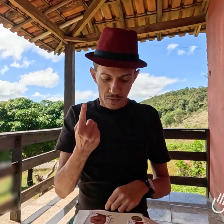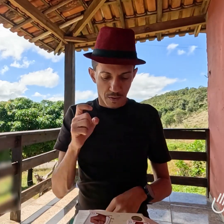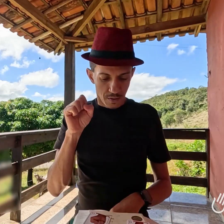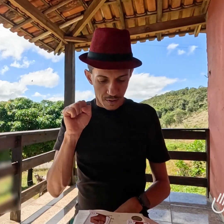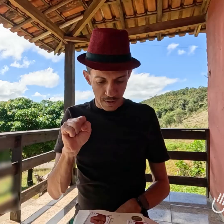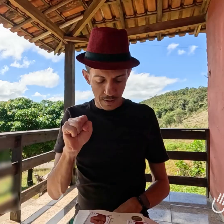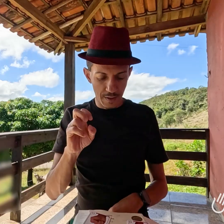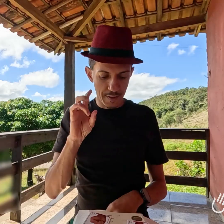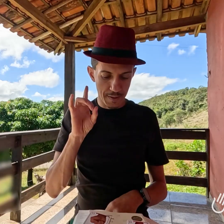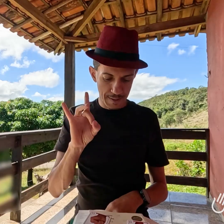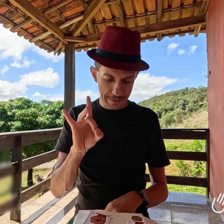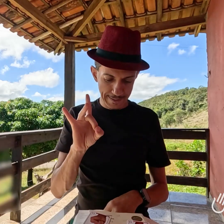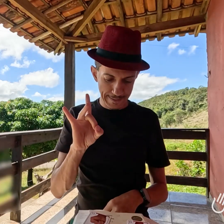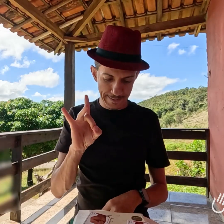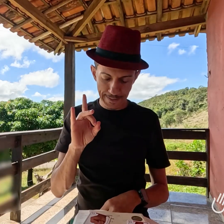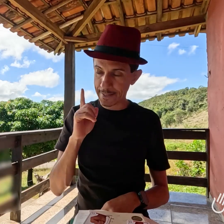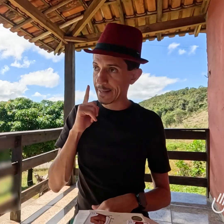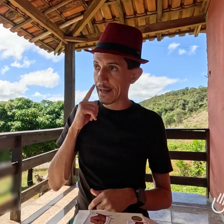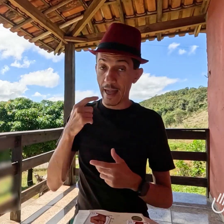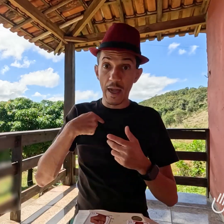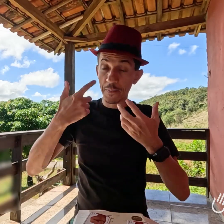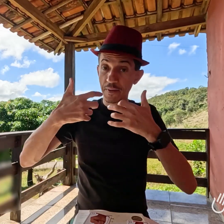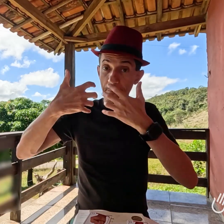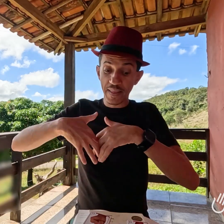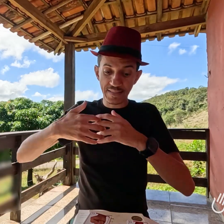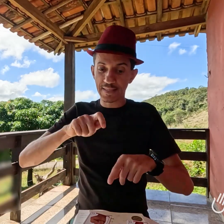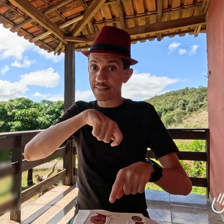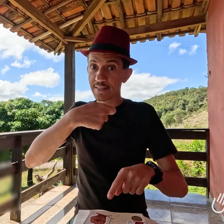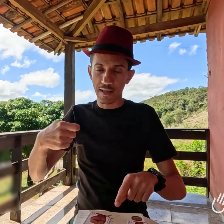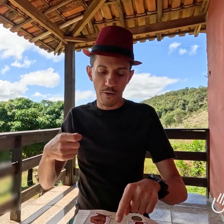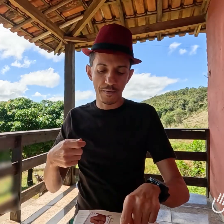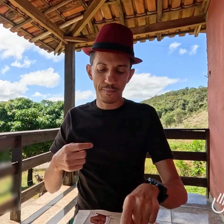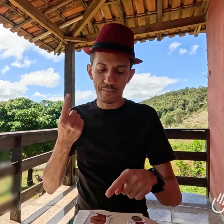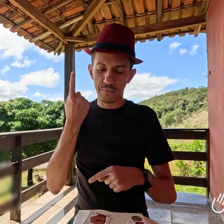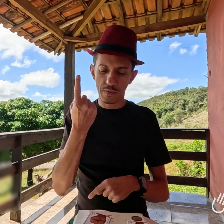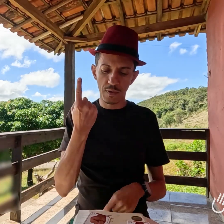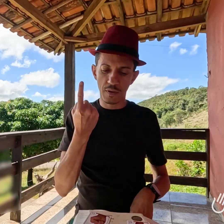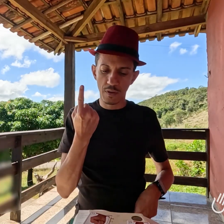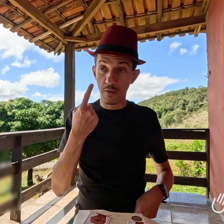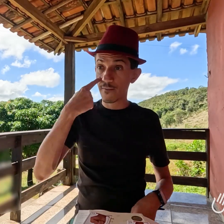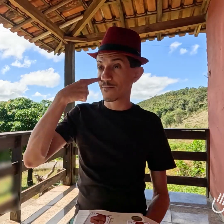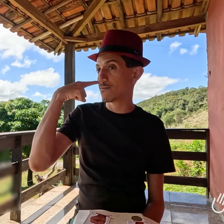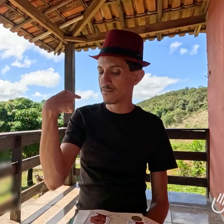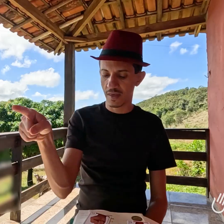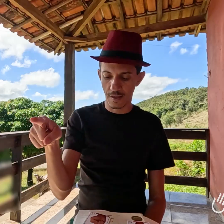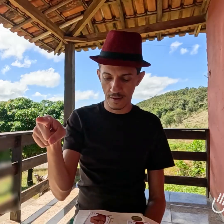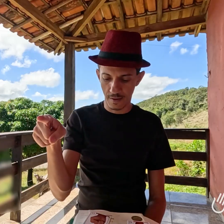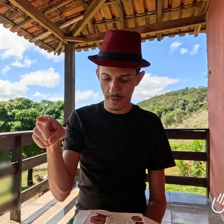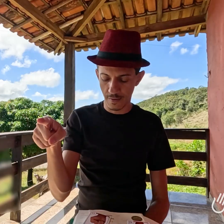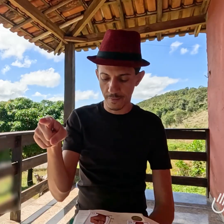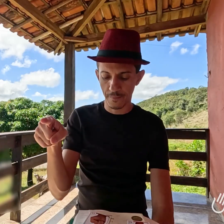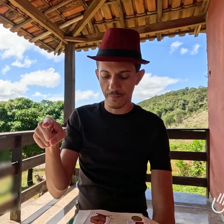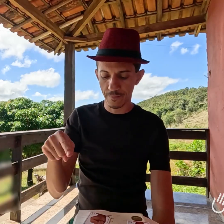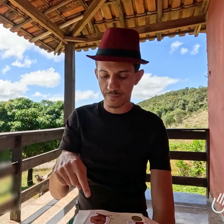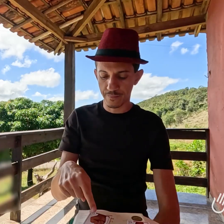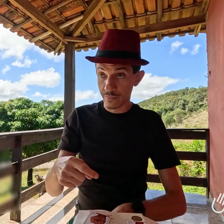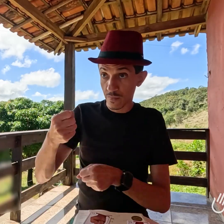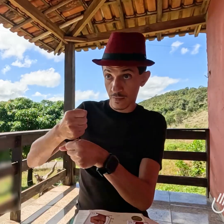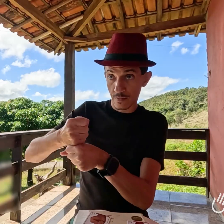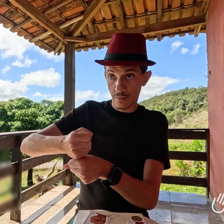de alguma forma, então vou substituir. Então são essas 3 configurações de mão aqui que eu peguei. Mudei aqui essa, ver,